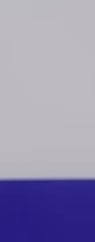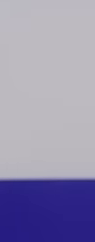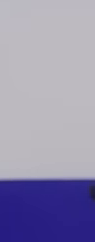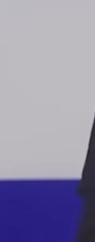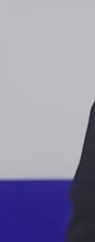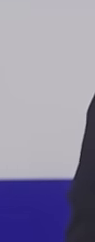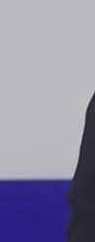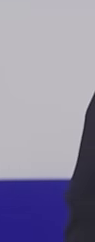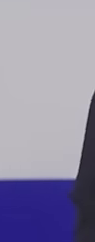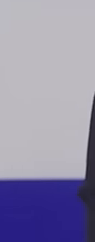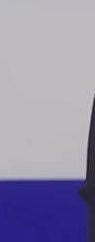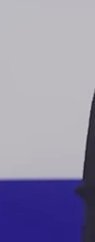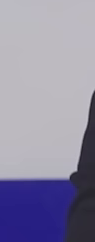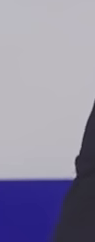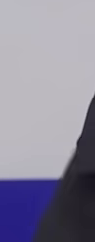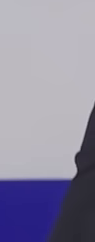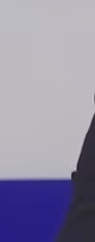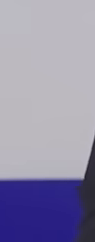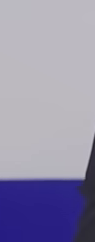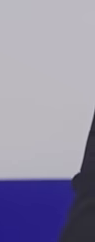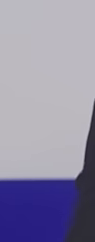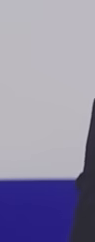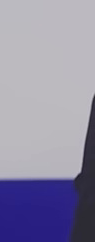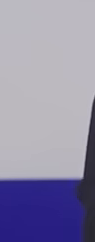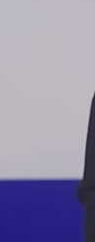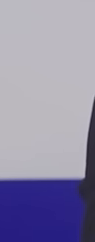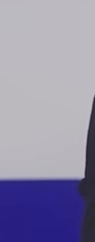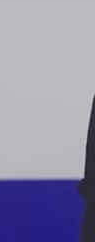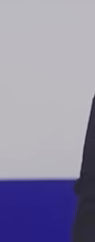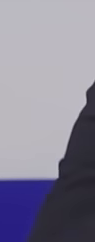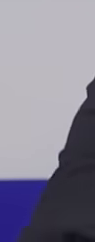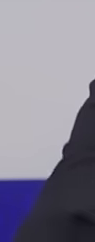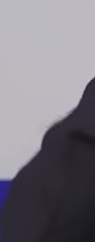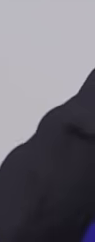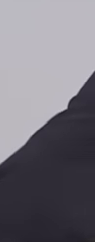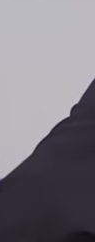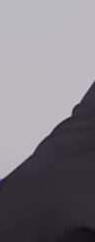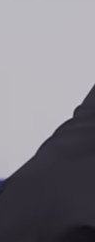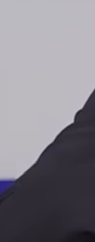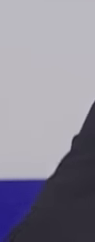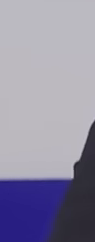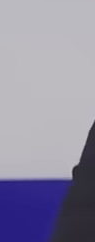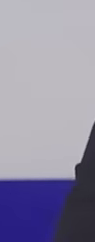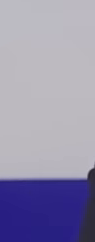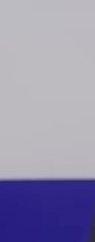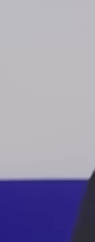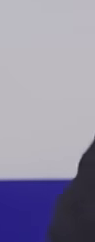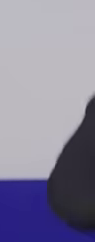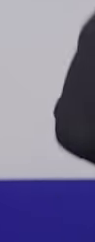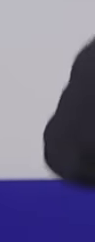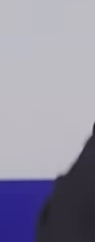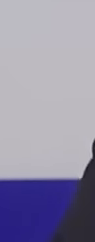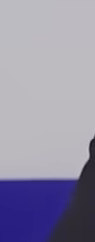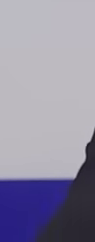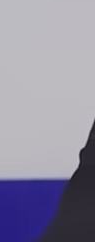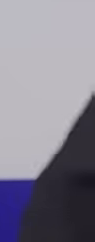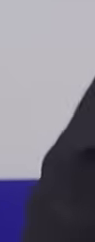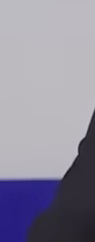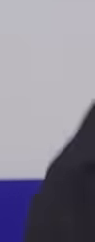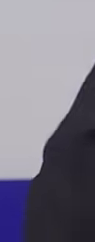국민 다수가 출생을 포기하고 자살률이 세계 최고일 만큼 희망과 미래가 없는 이